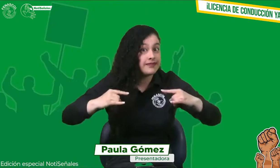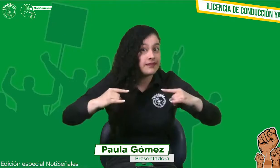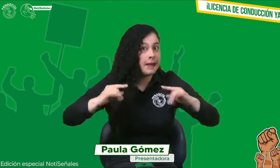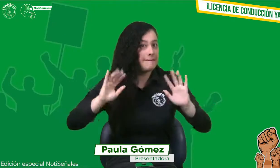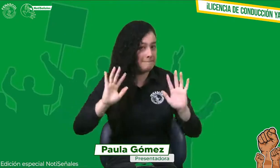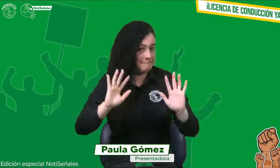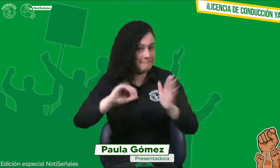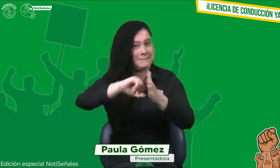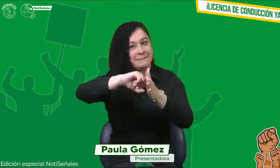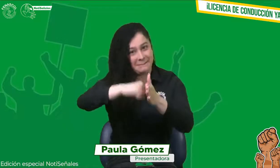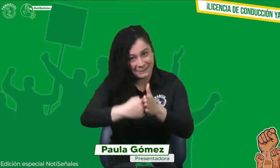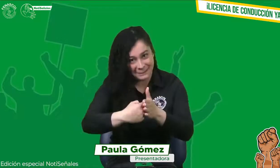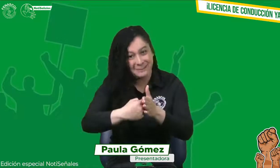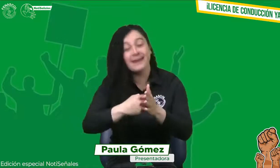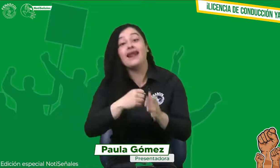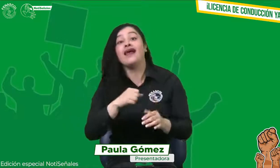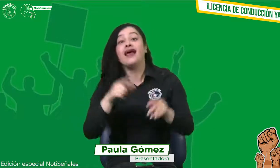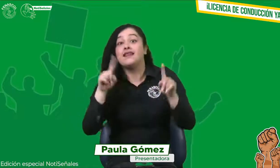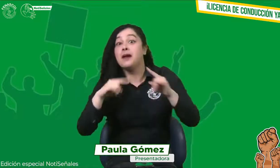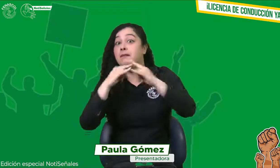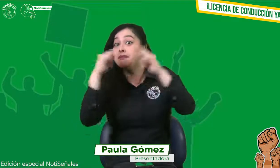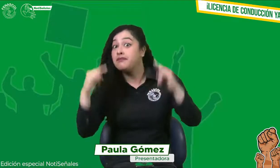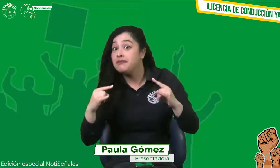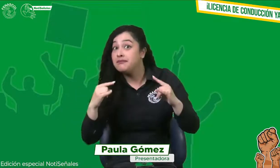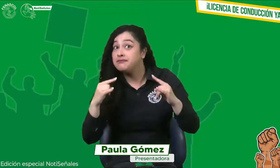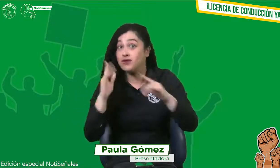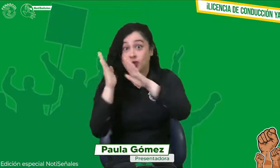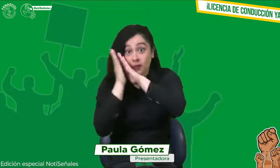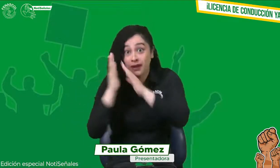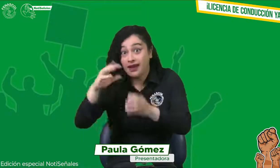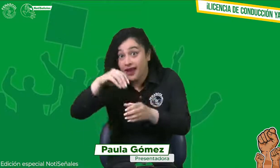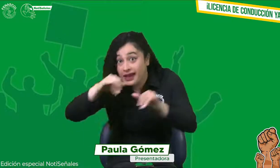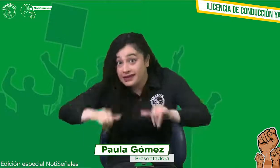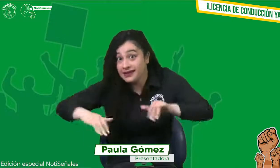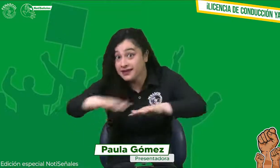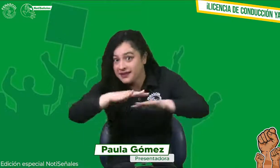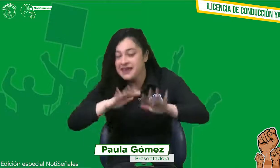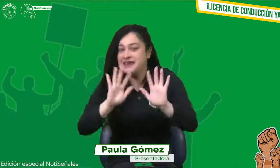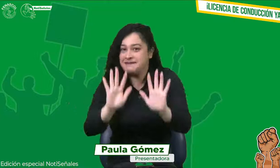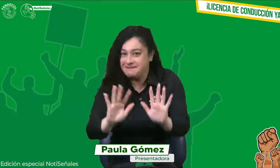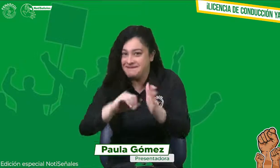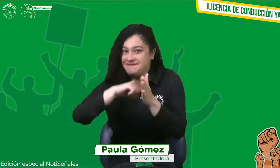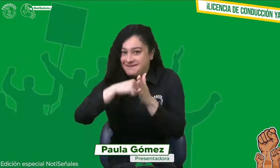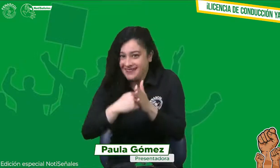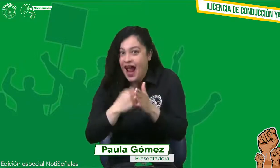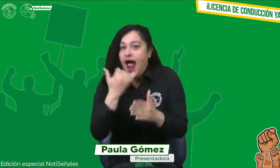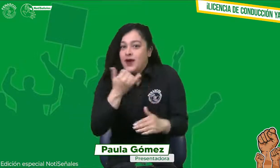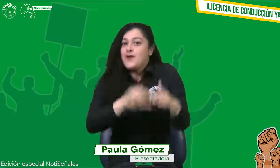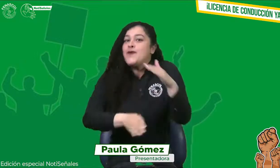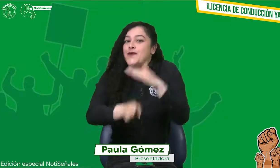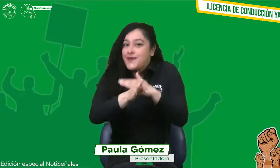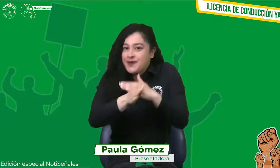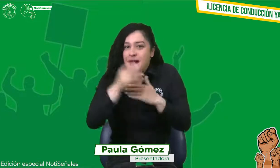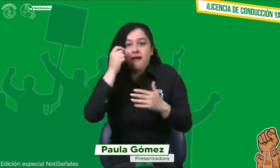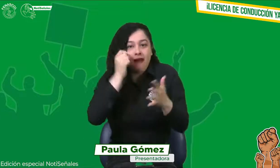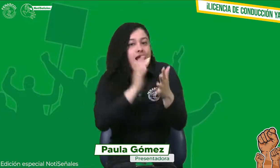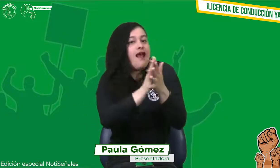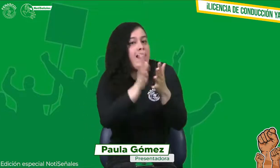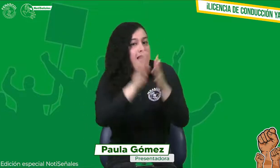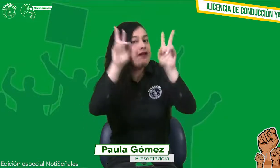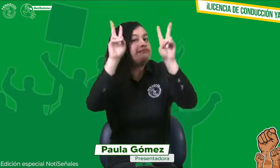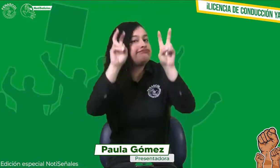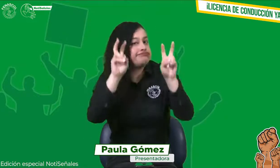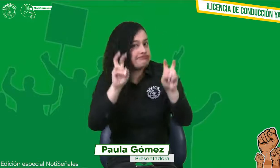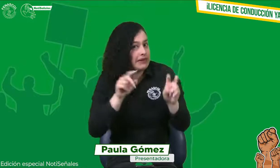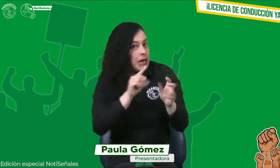que más vemos. Pero entonces también nos preguntan sobre si mañana se va a acampar, si se va a quedarse toda la noche. Bueno, guardemos